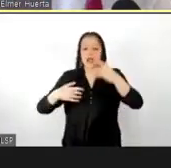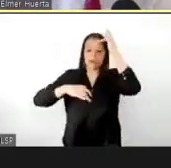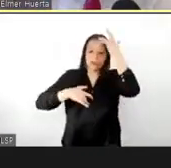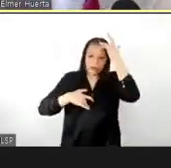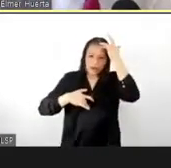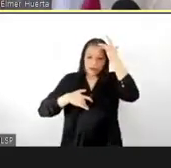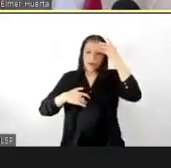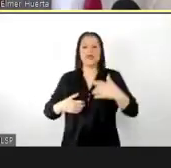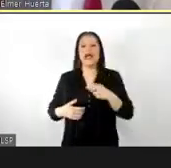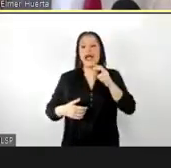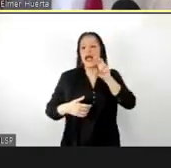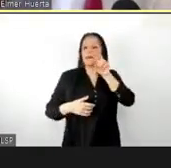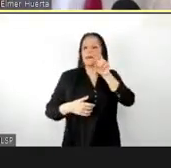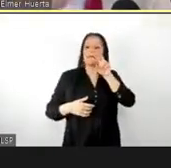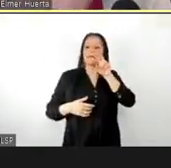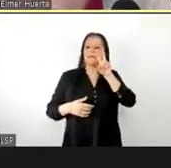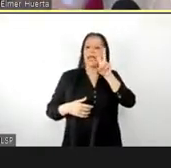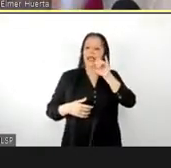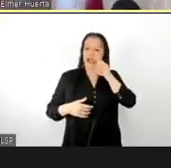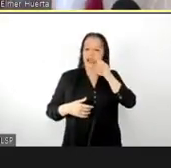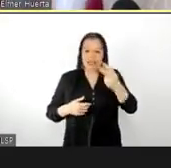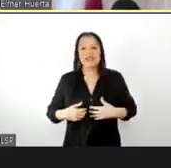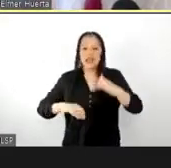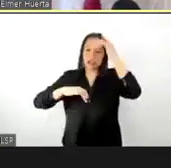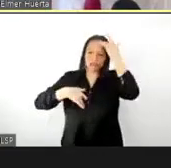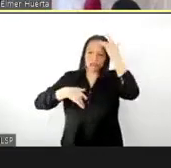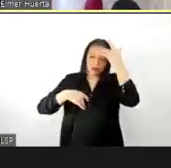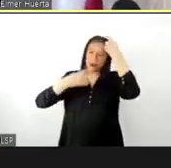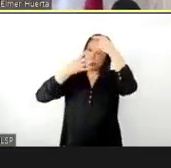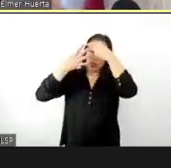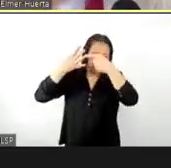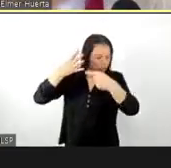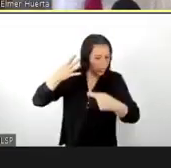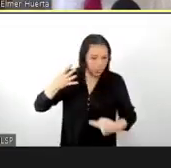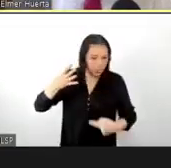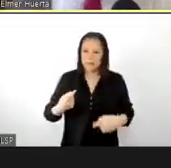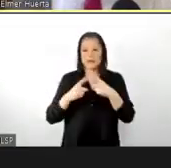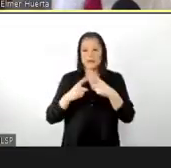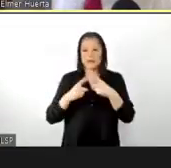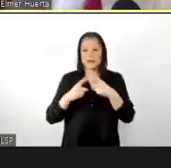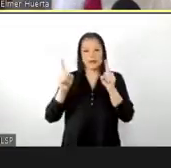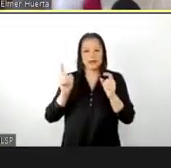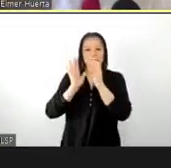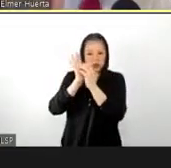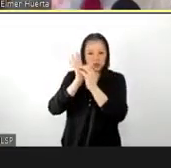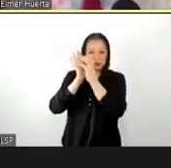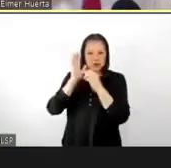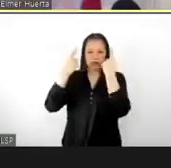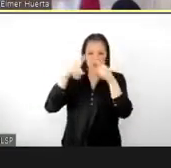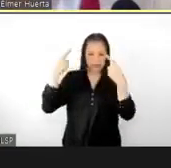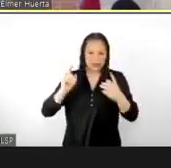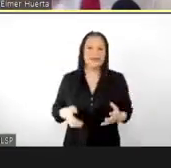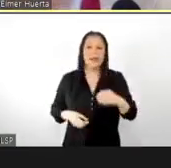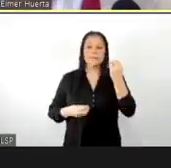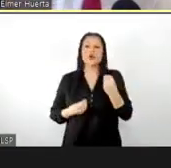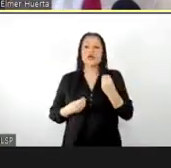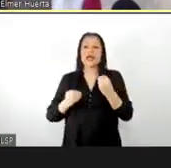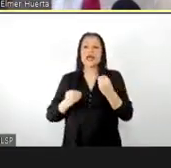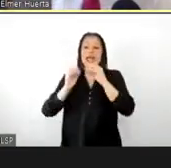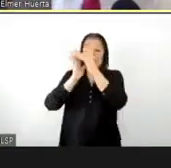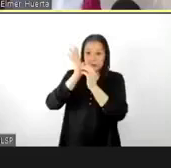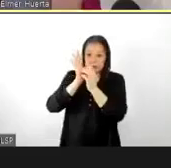de el virus papiloma humano, el que cae enfermo de sarampión, los virus es porque el virus se está